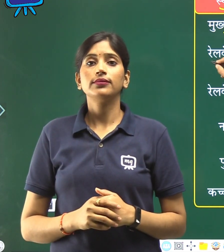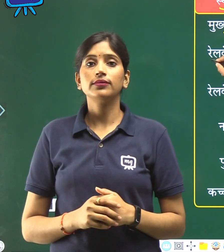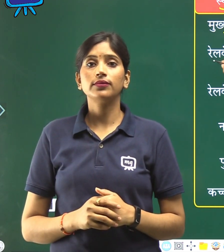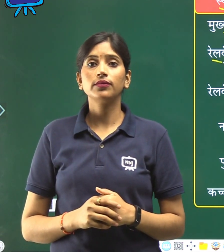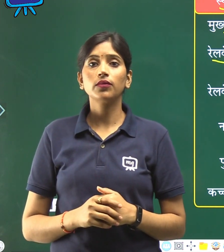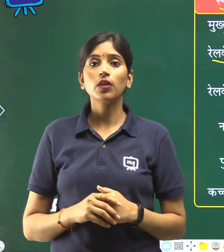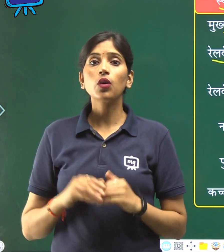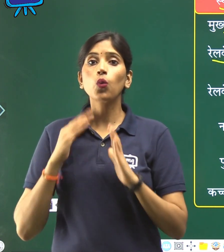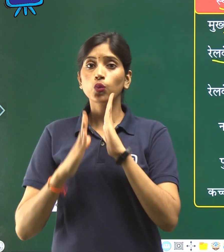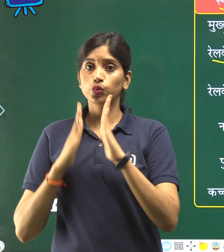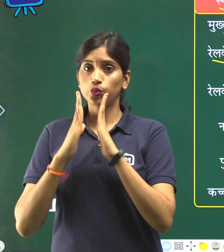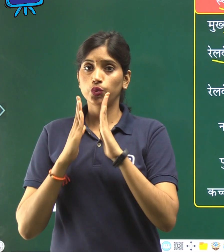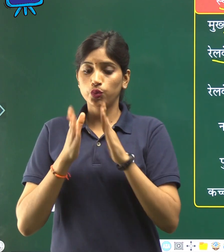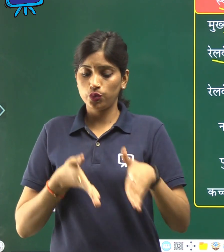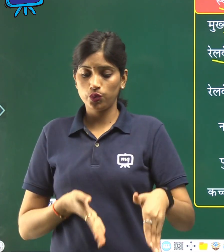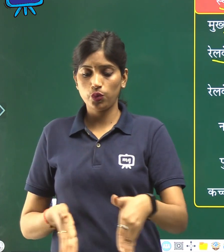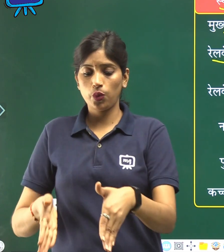रेलवे लाइन